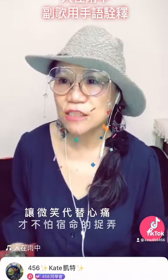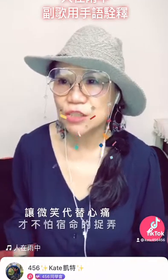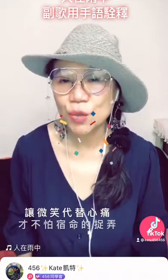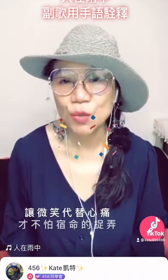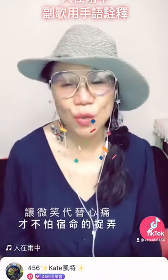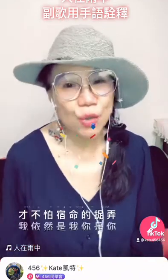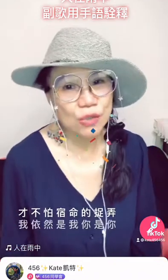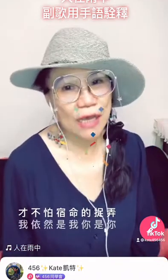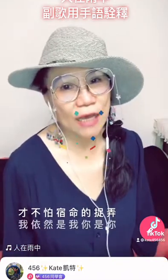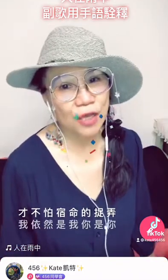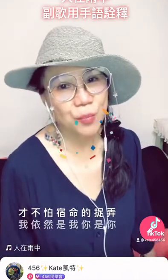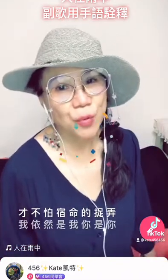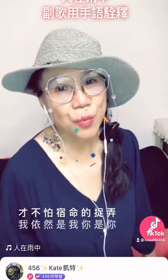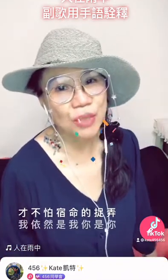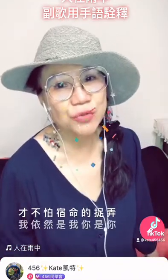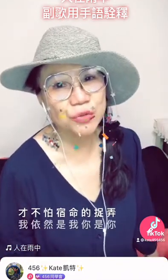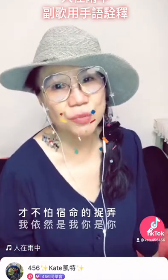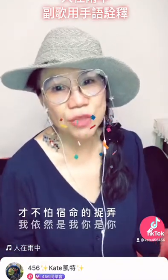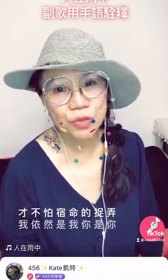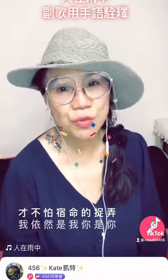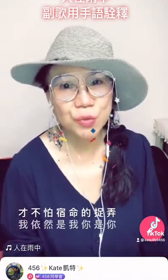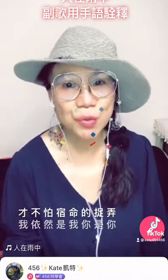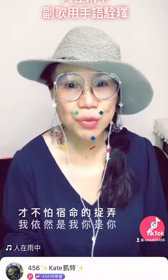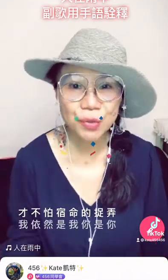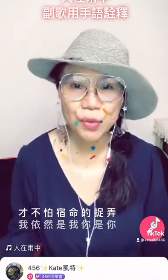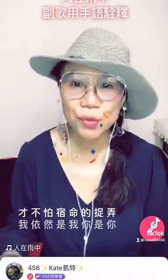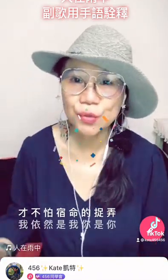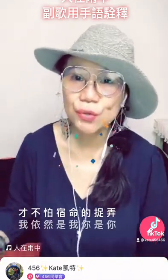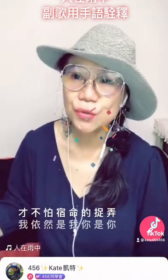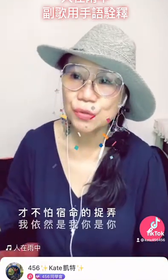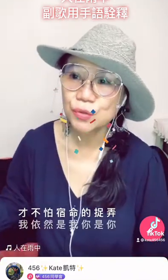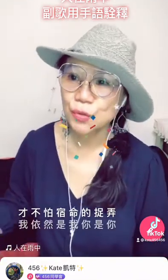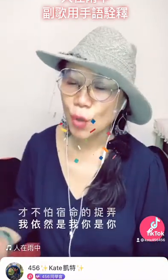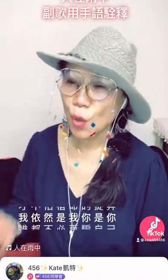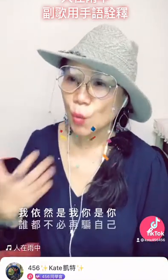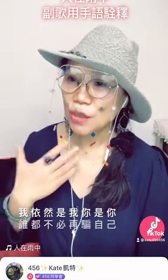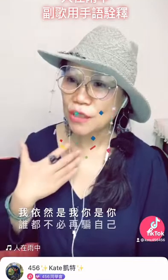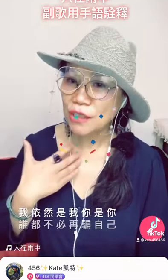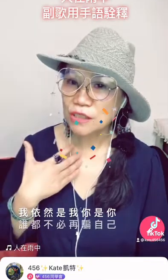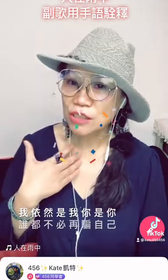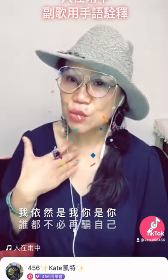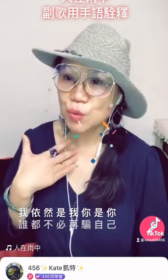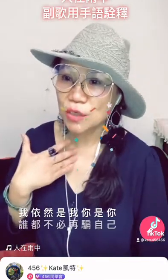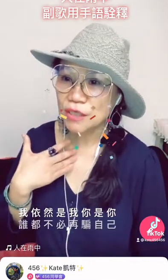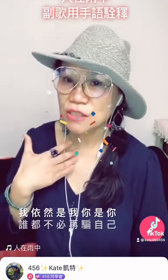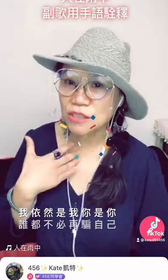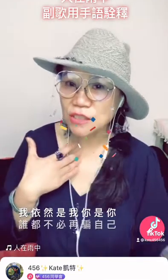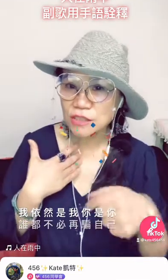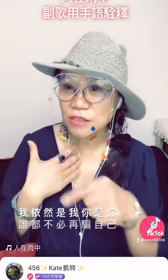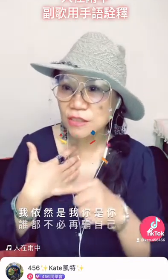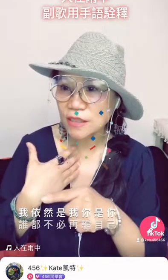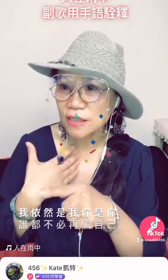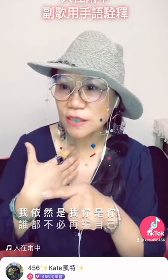痛，才不怕宿命都捉弄。我以为是我，你是